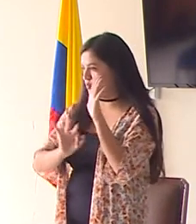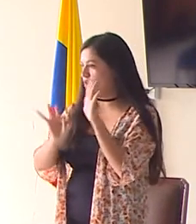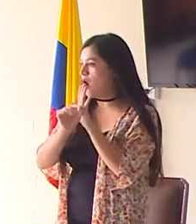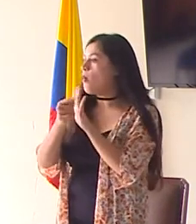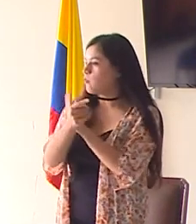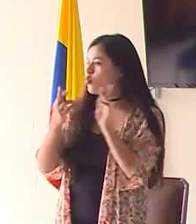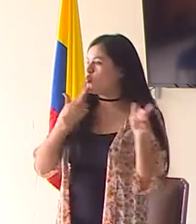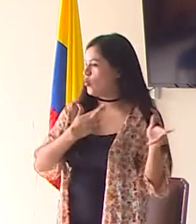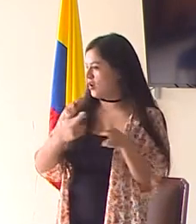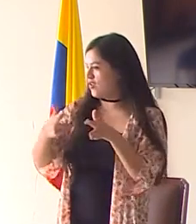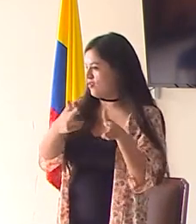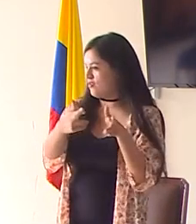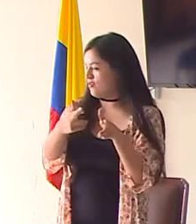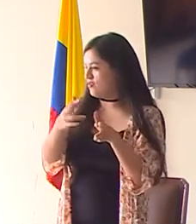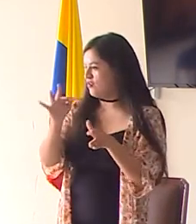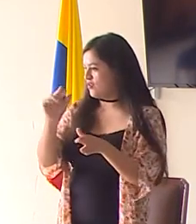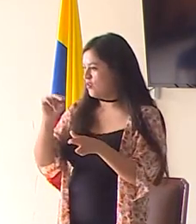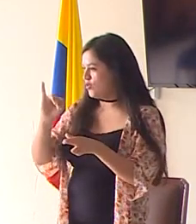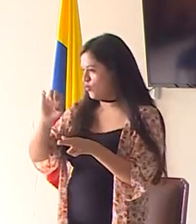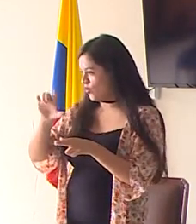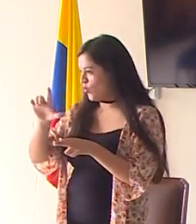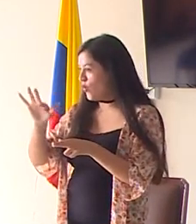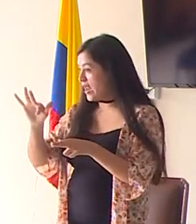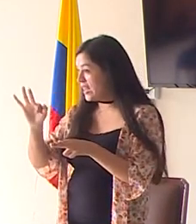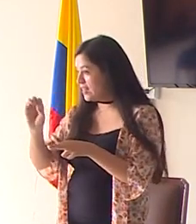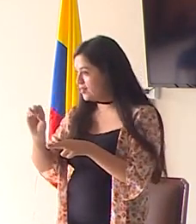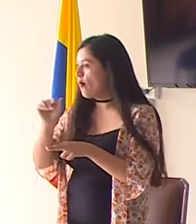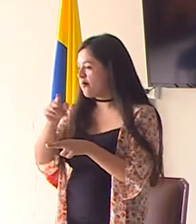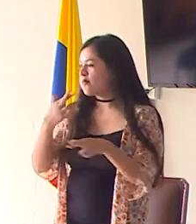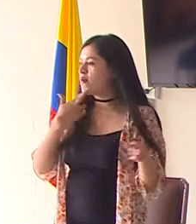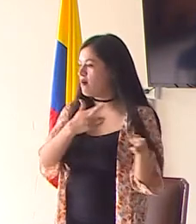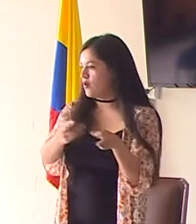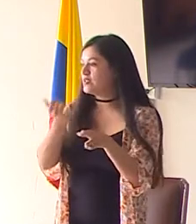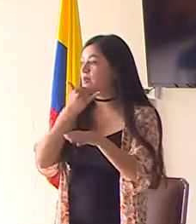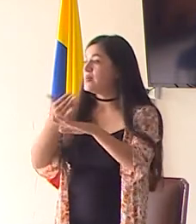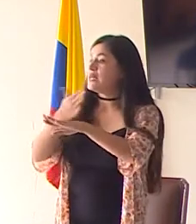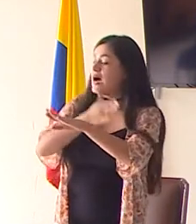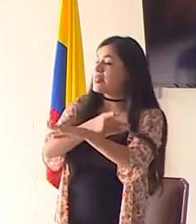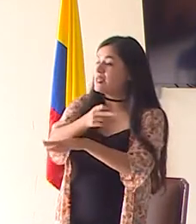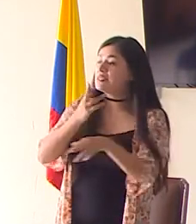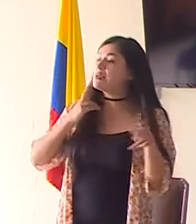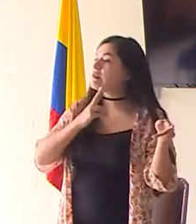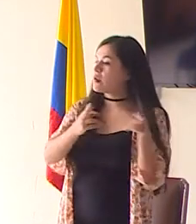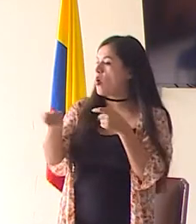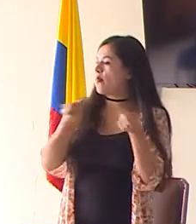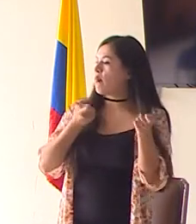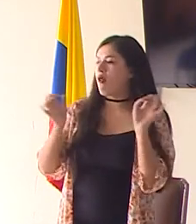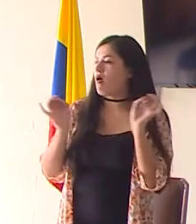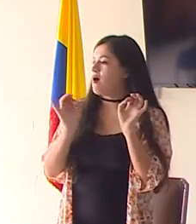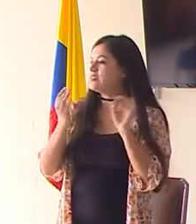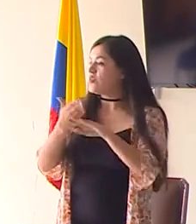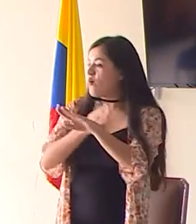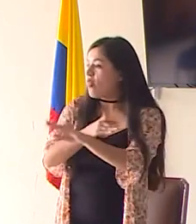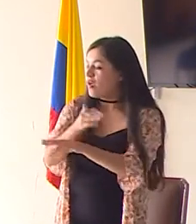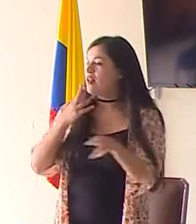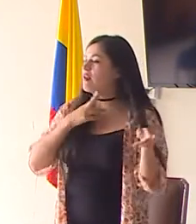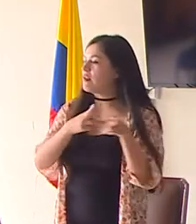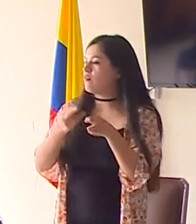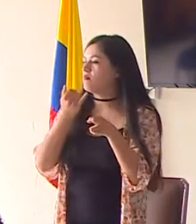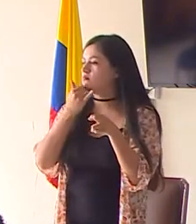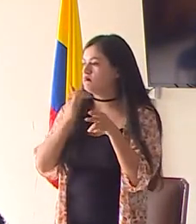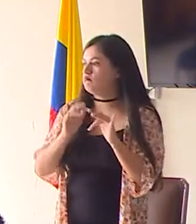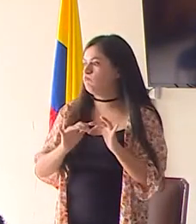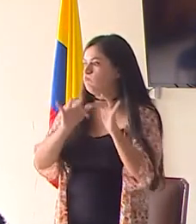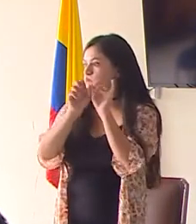y ahora vamos a ver también rápidamente qué está pasando en la actualidad después de tener un poco de esa perspectiva muy rápida no